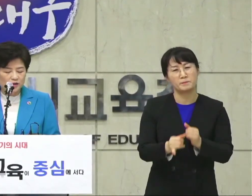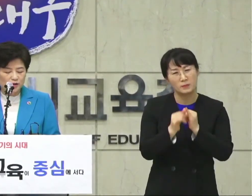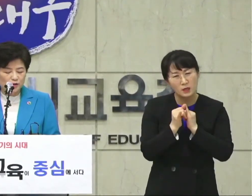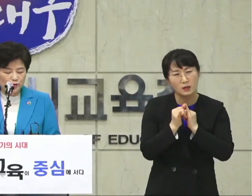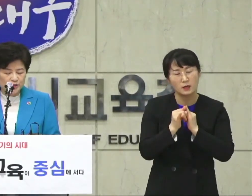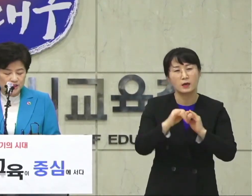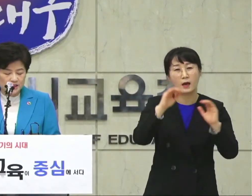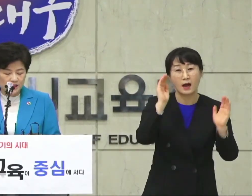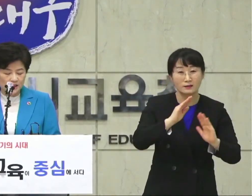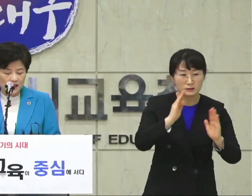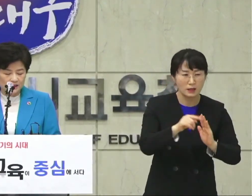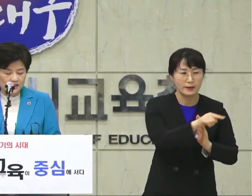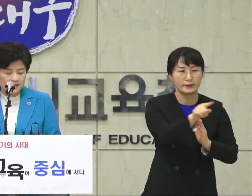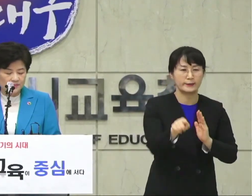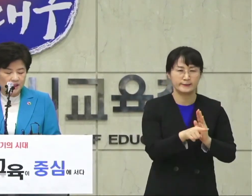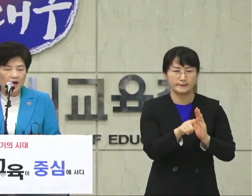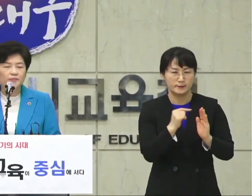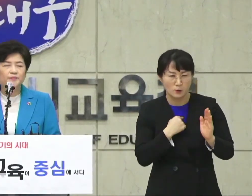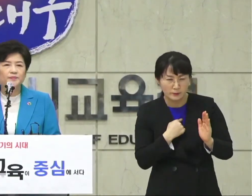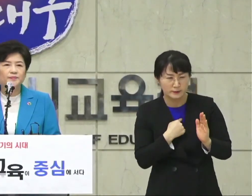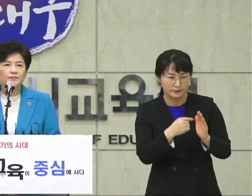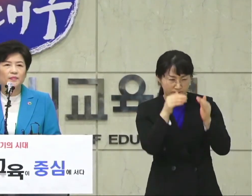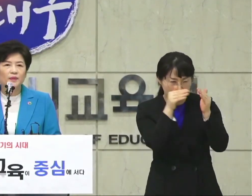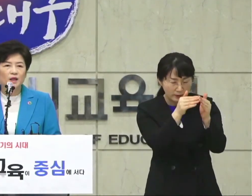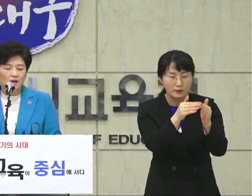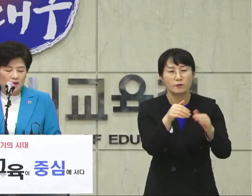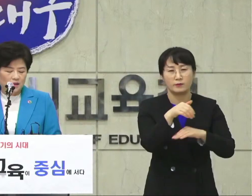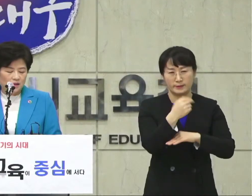포기하는 아이들을 놓치지 않겠습니다.